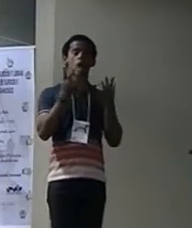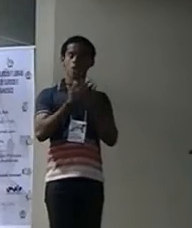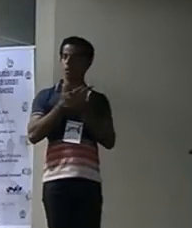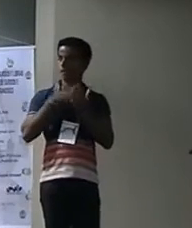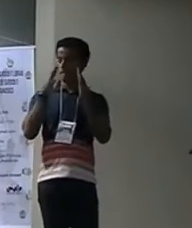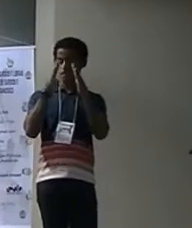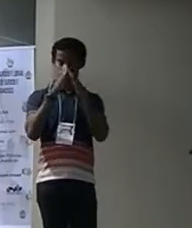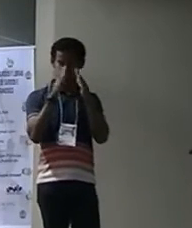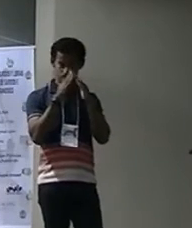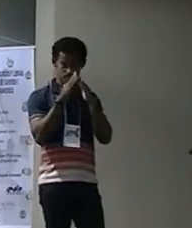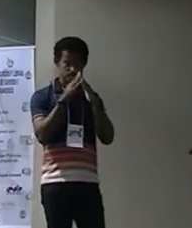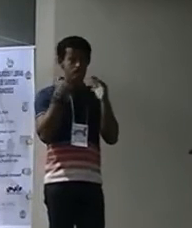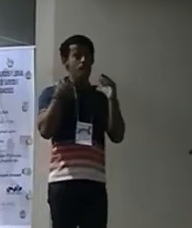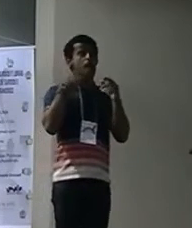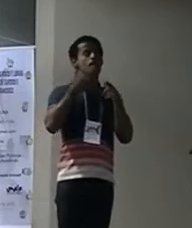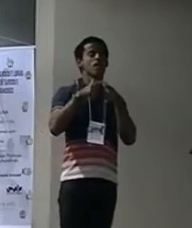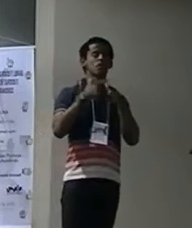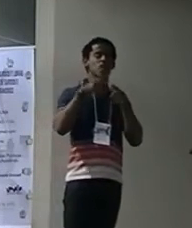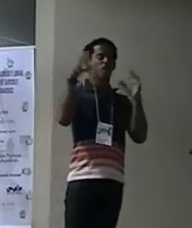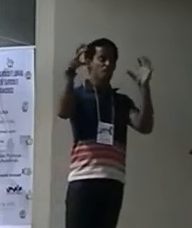Estava grávida.